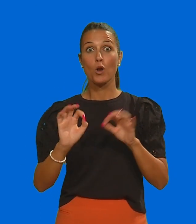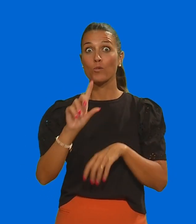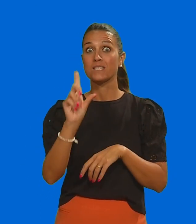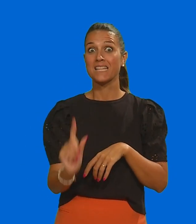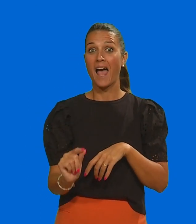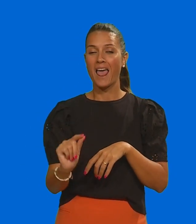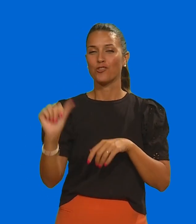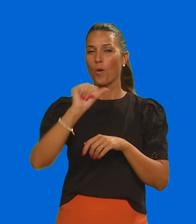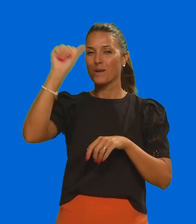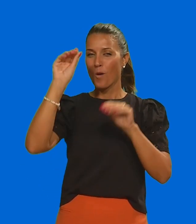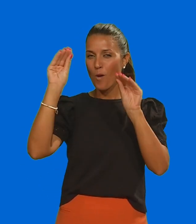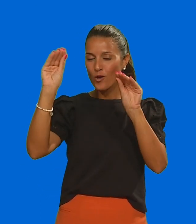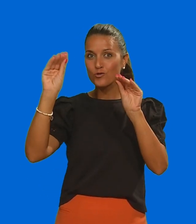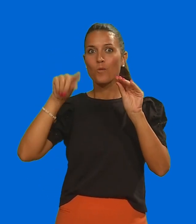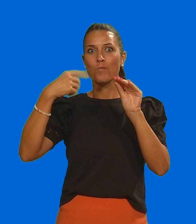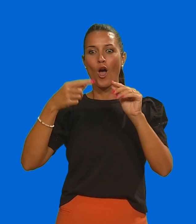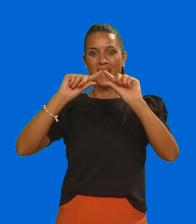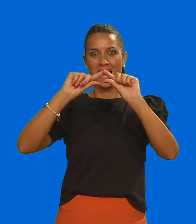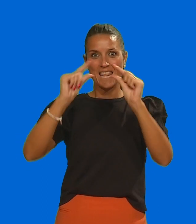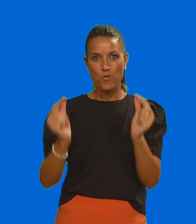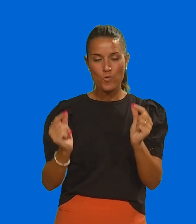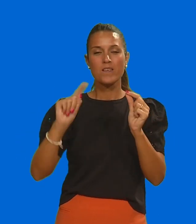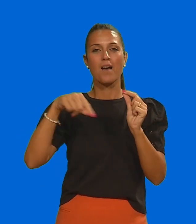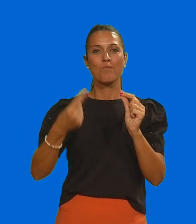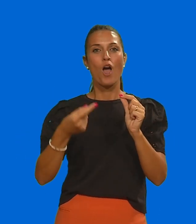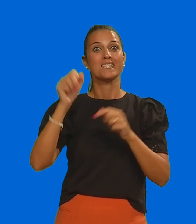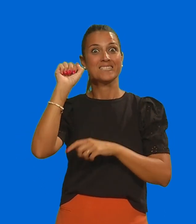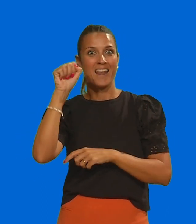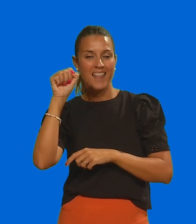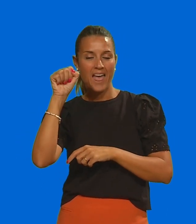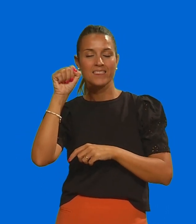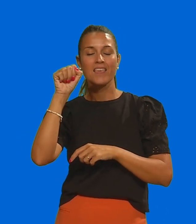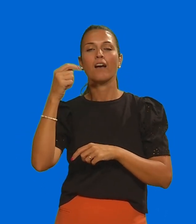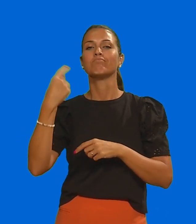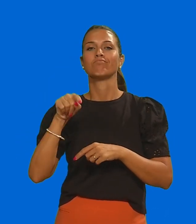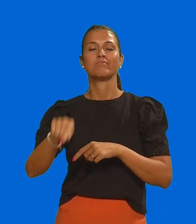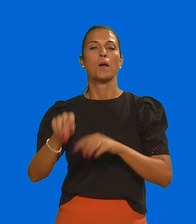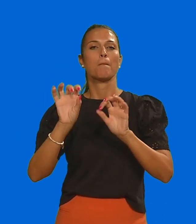Liguria e Sardegna nella classifica realizzata dal motore di ricerca per vacanzieri Olidoo.